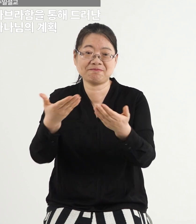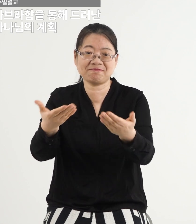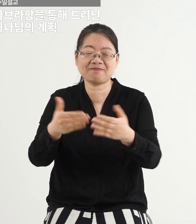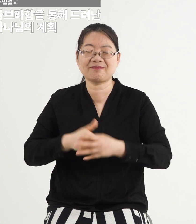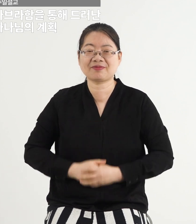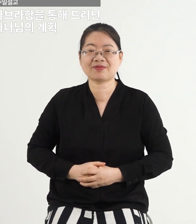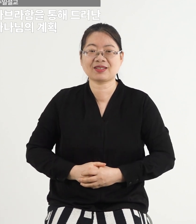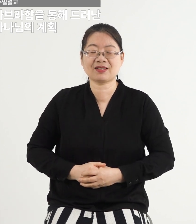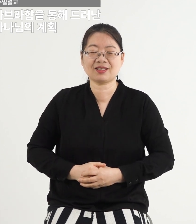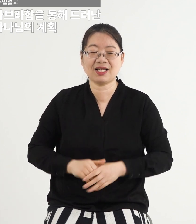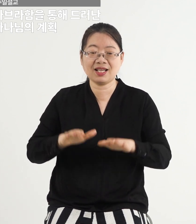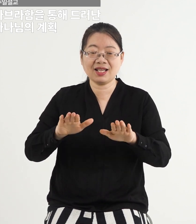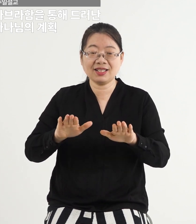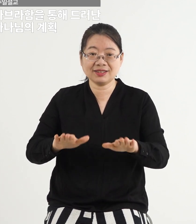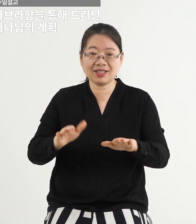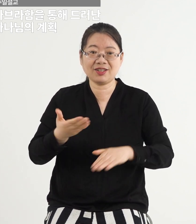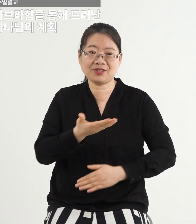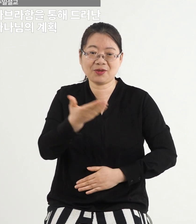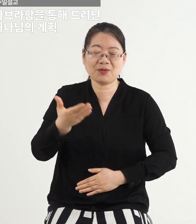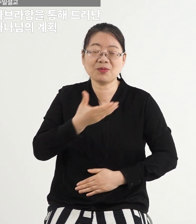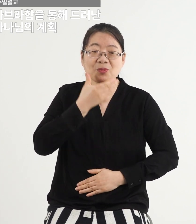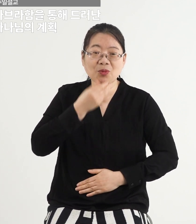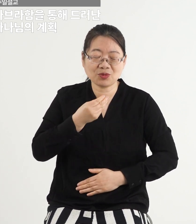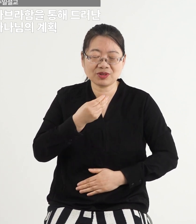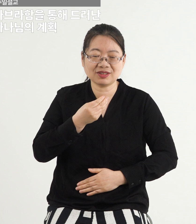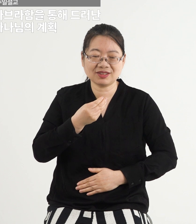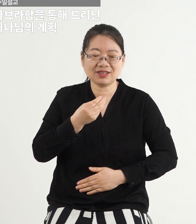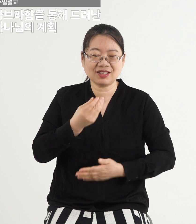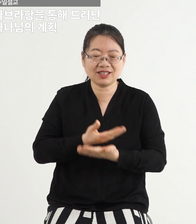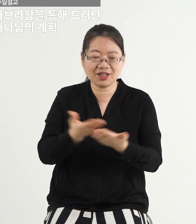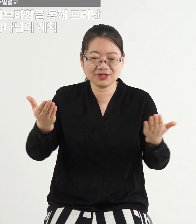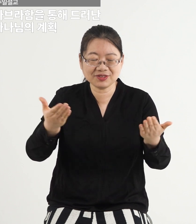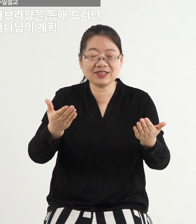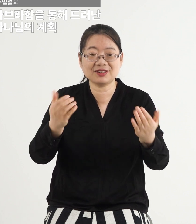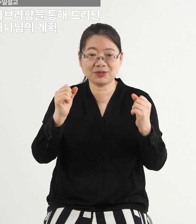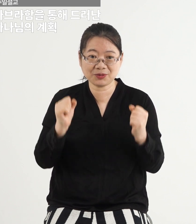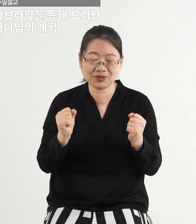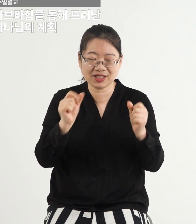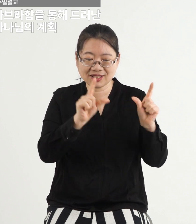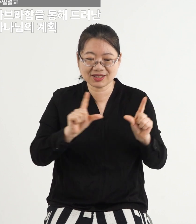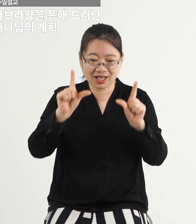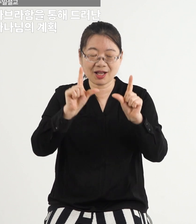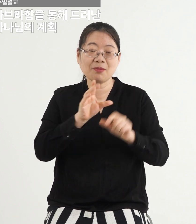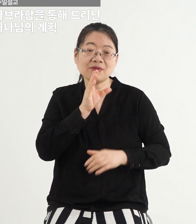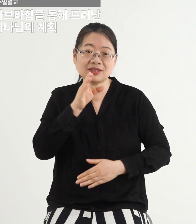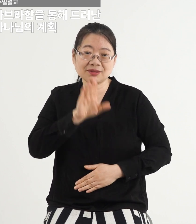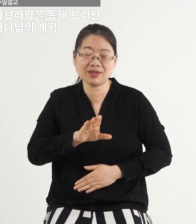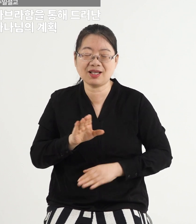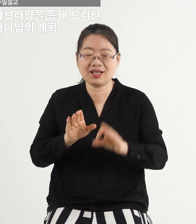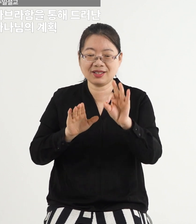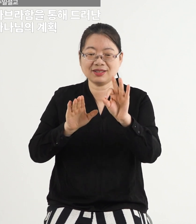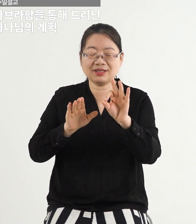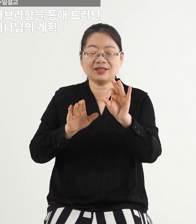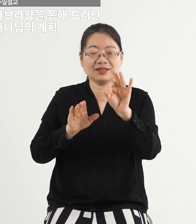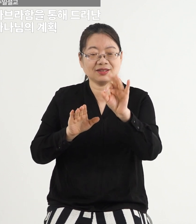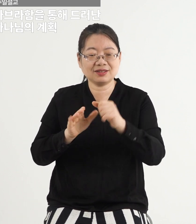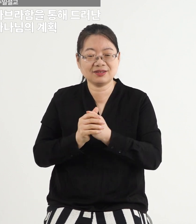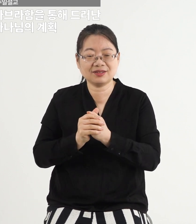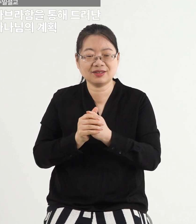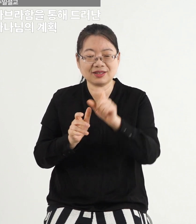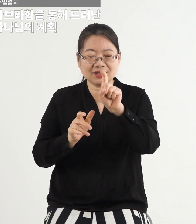이제 복을 흘려보내는 존재가 돼야 되는데 11장 30절에 보시면 이렇게 되어 있습니다. 우리